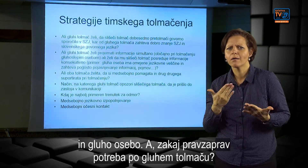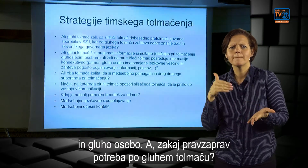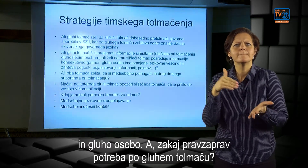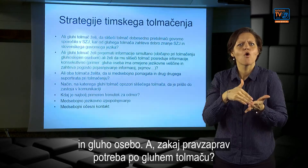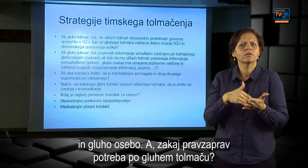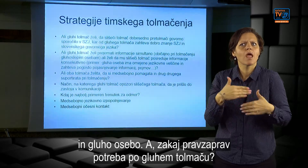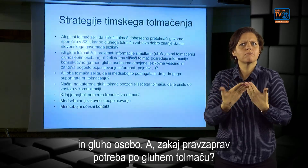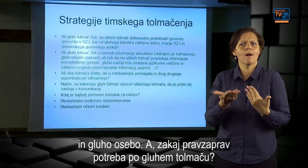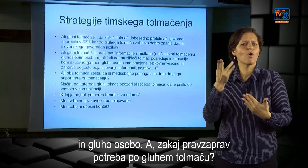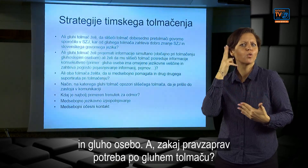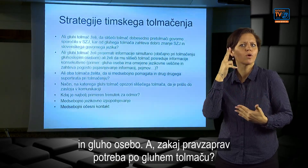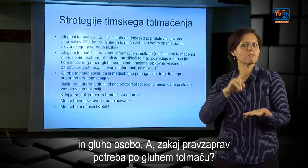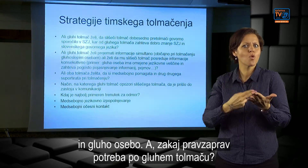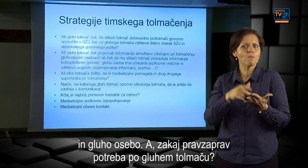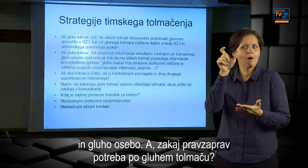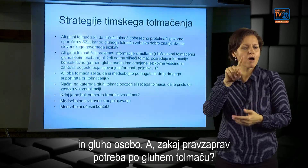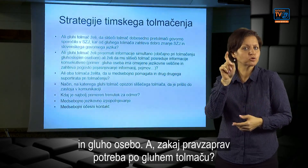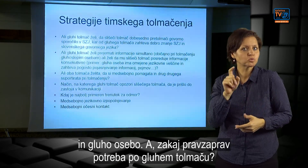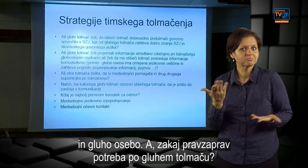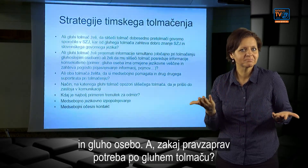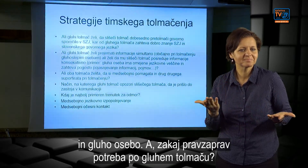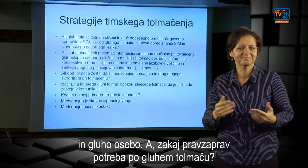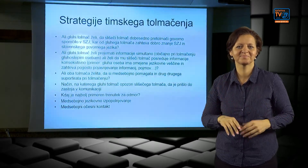zakaj pravzaprav potreba po gluhem tolmaču?